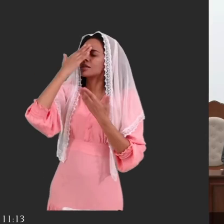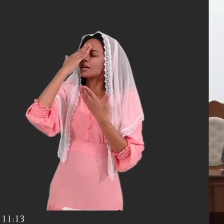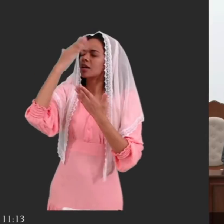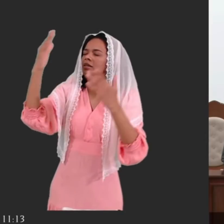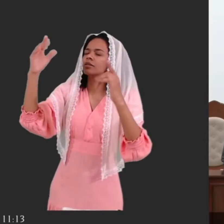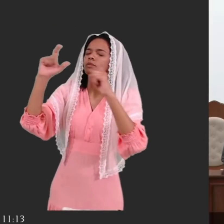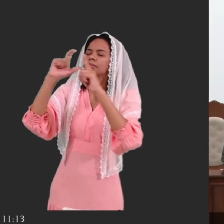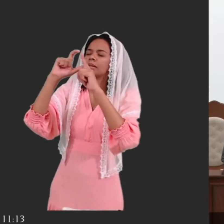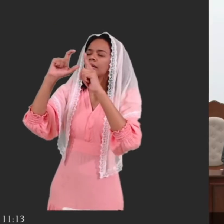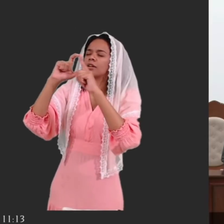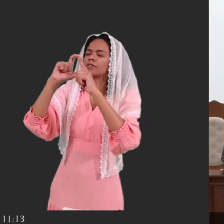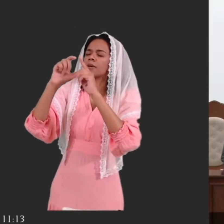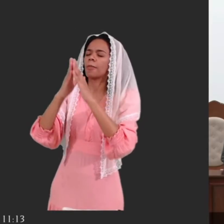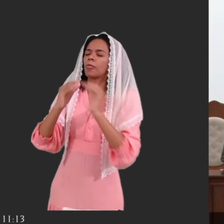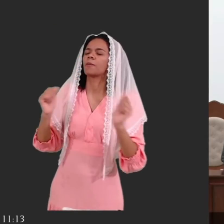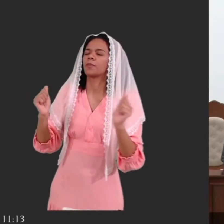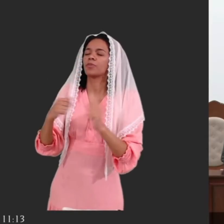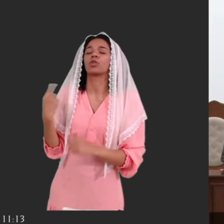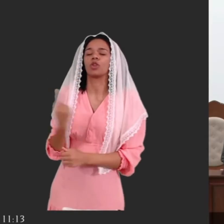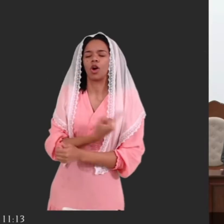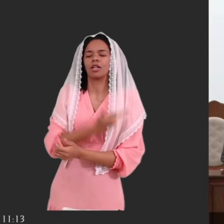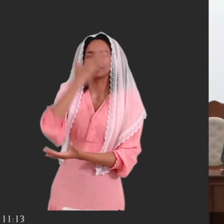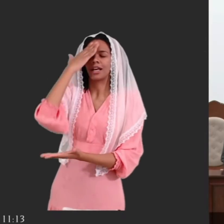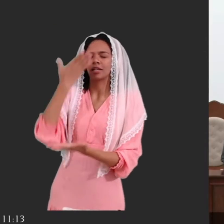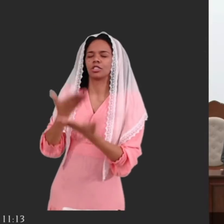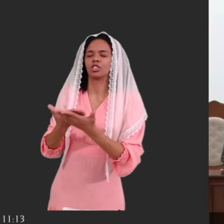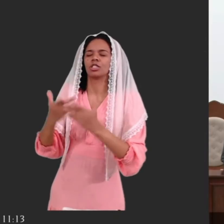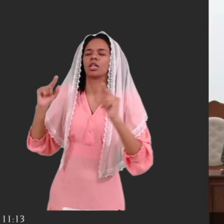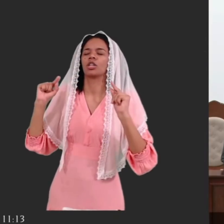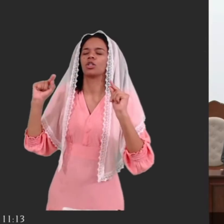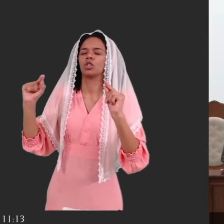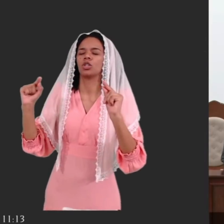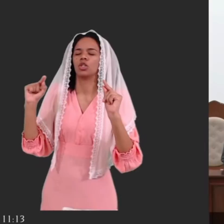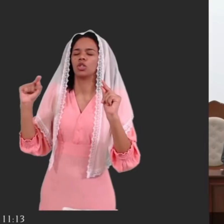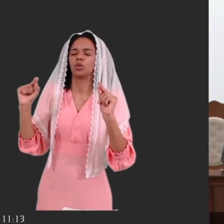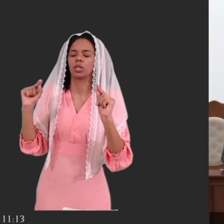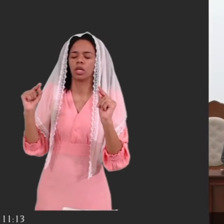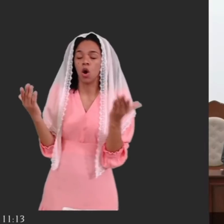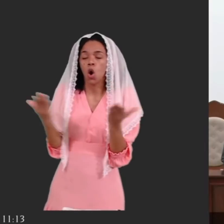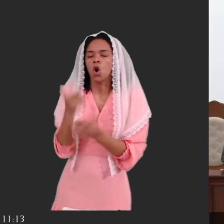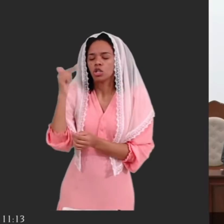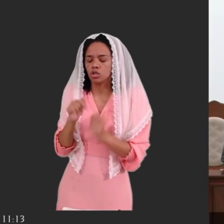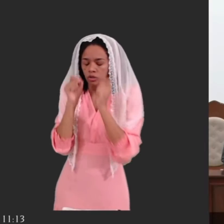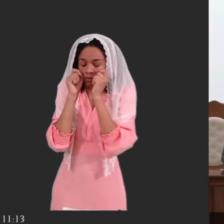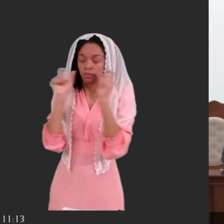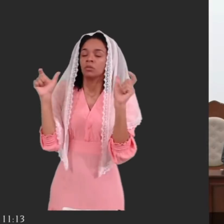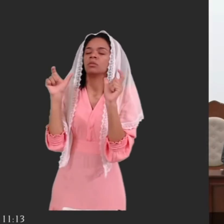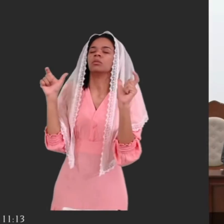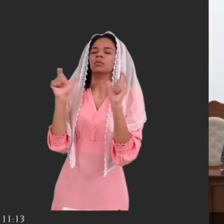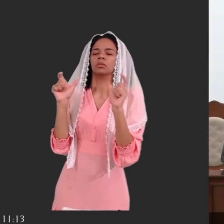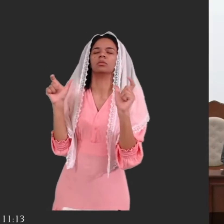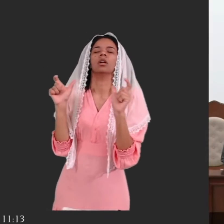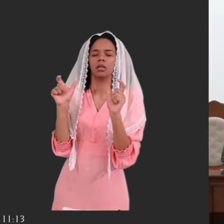tua palavra. Acreditamos que nós fomos despertados mais uma vez nesta manhã,